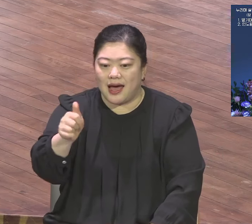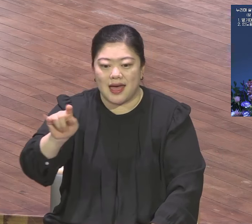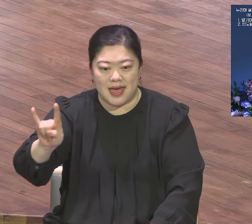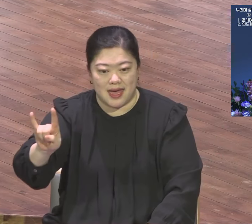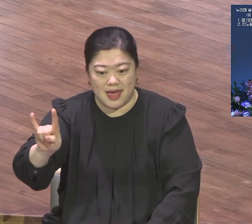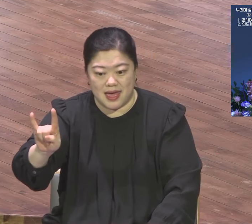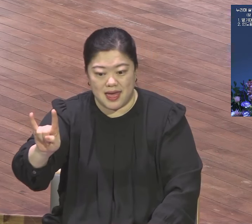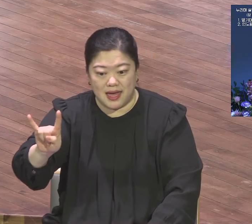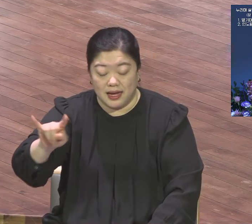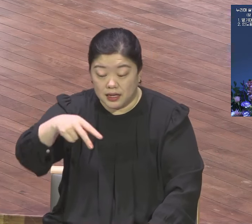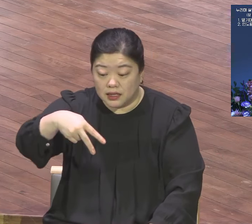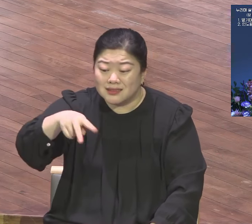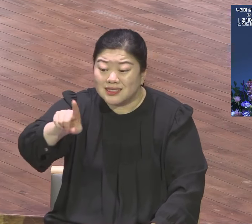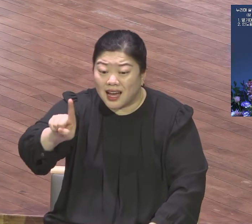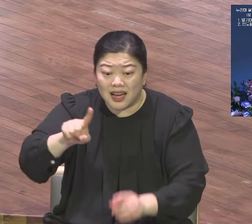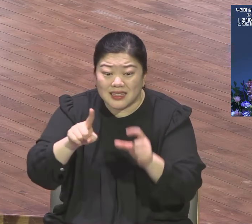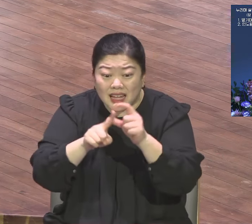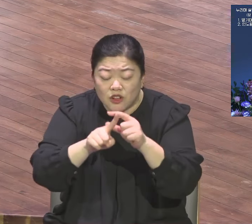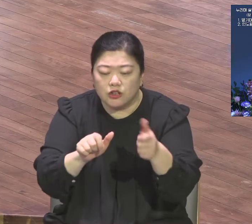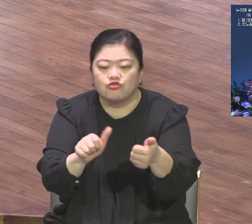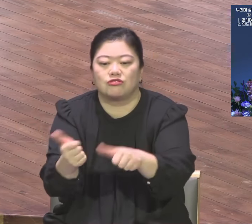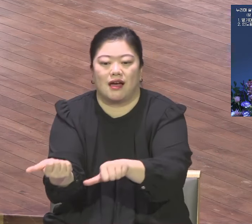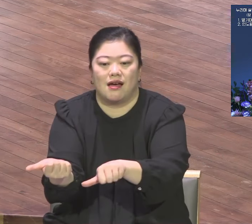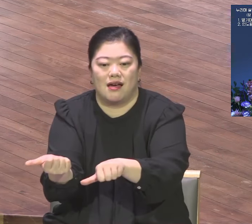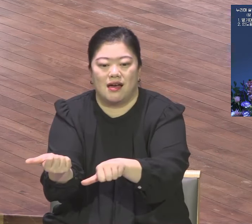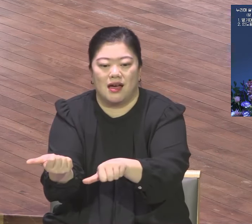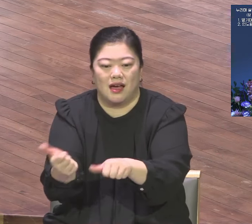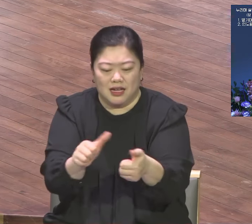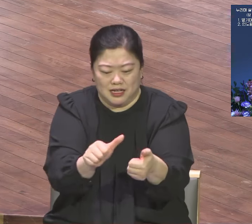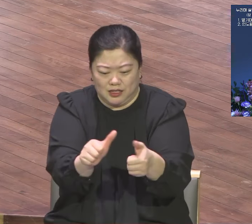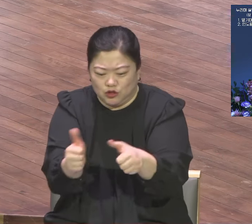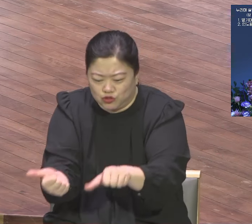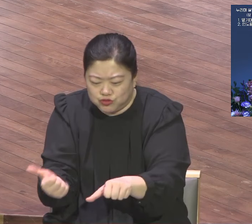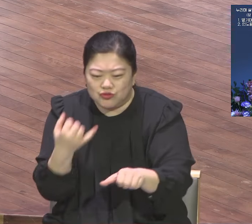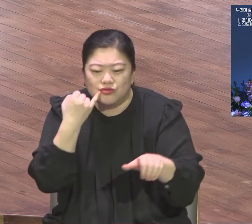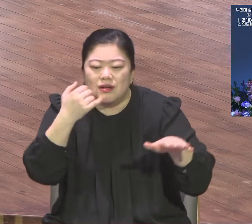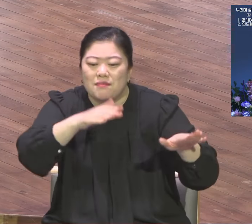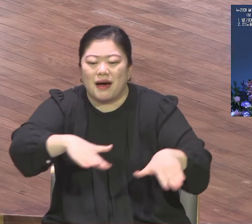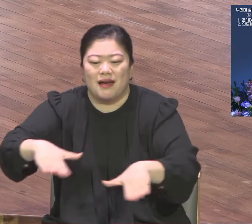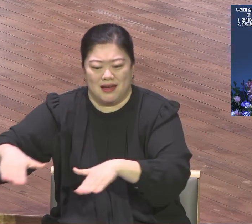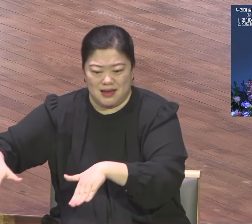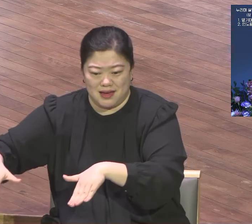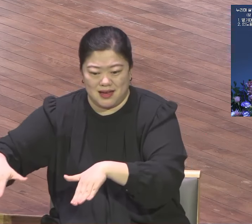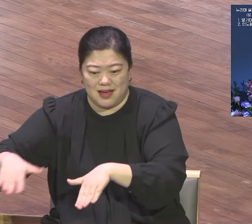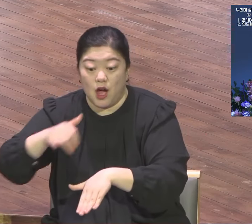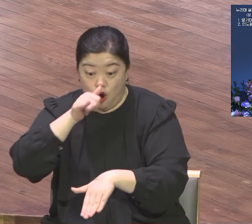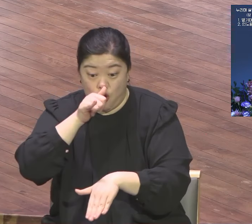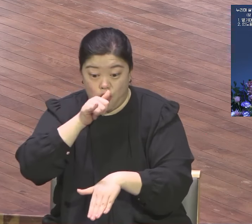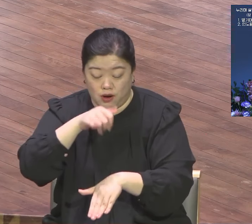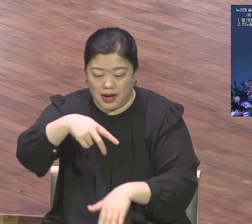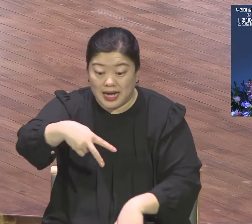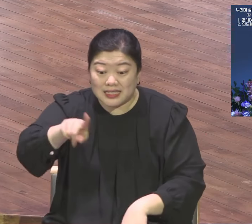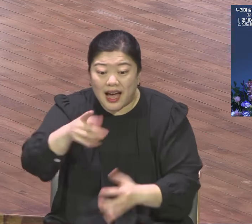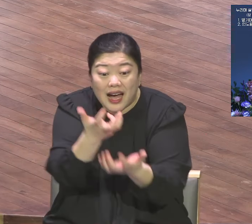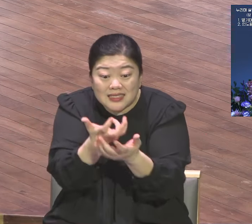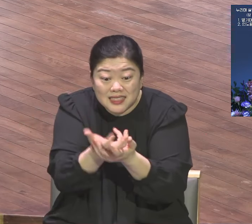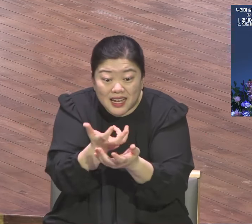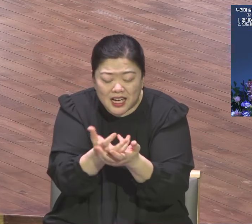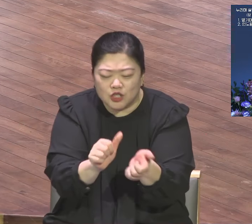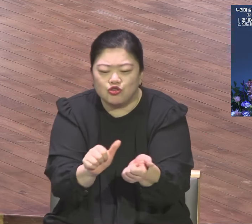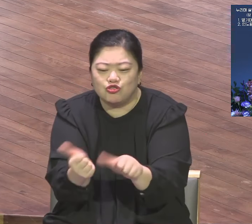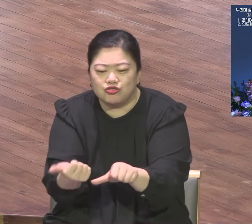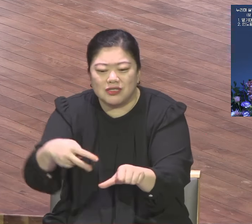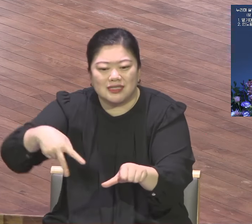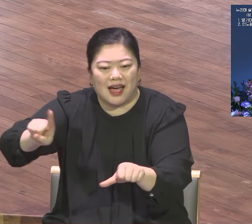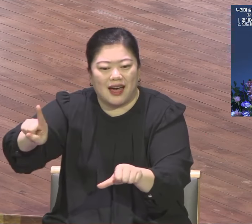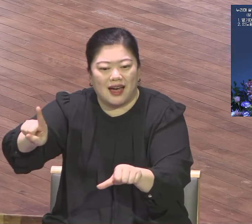죽은 바다 그렇게 말하죠. 이 사해바다, 사해바다 아무 생물이 살지 않습니다.